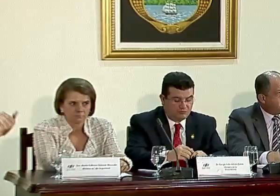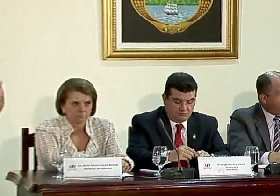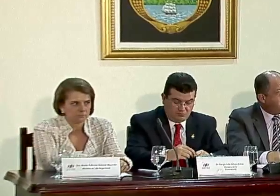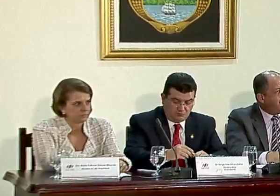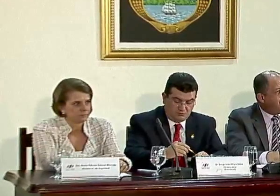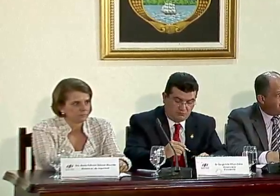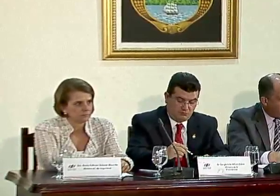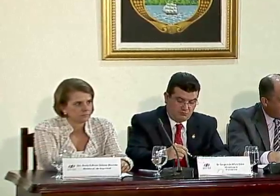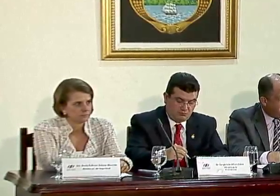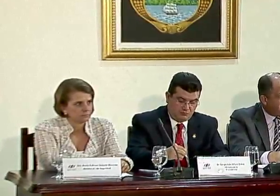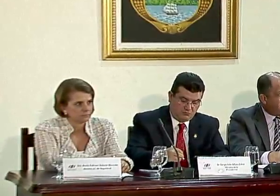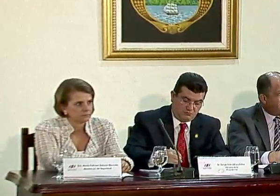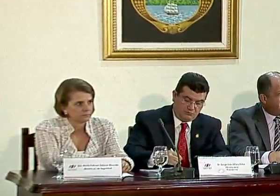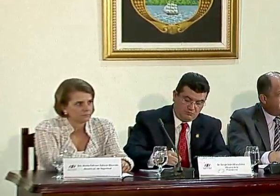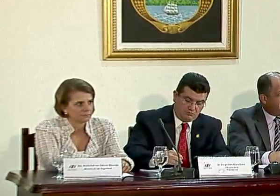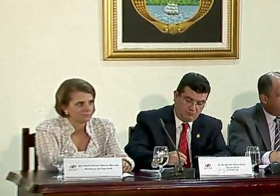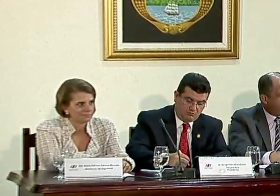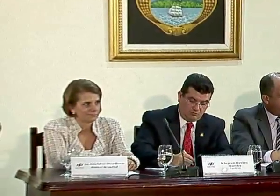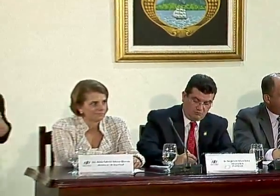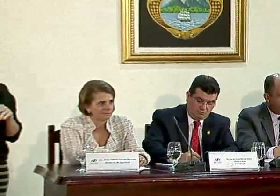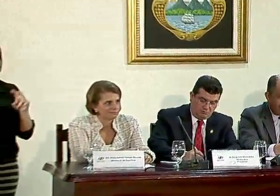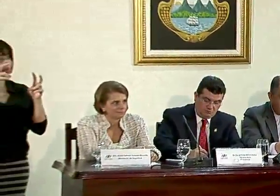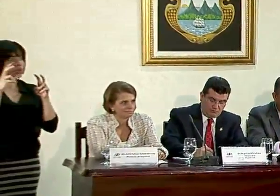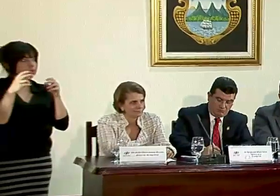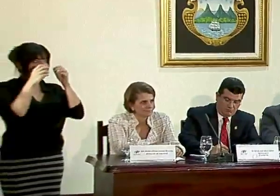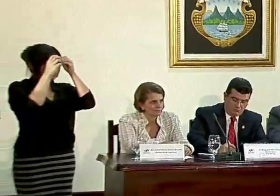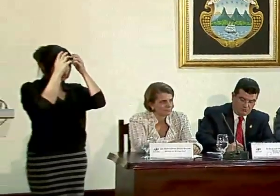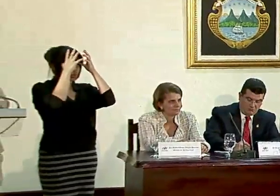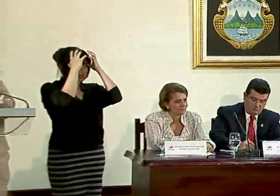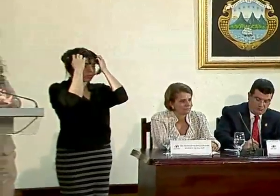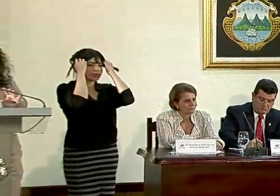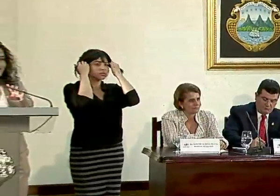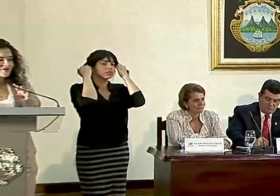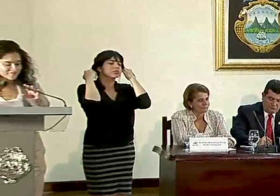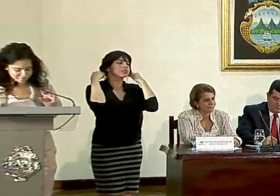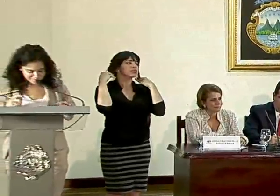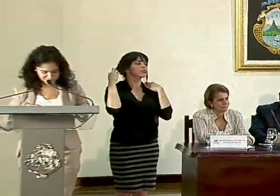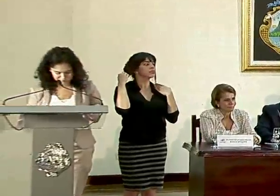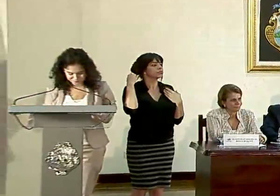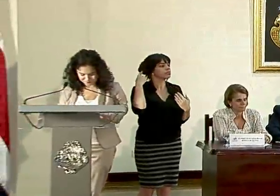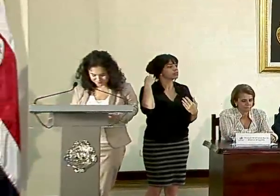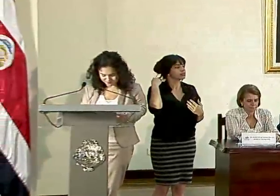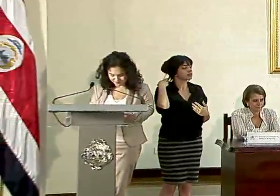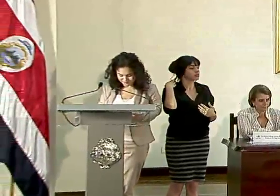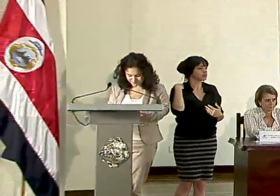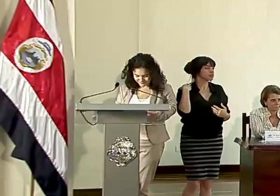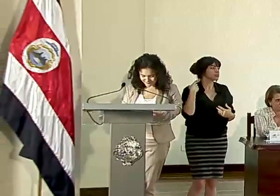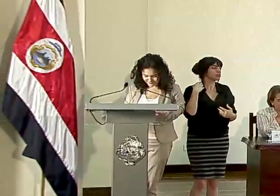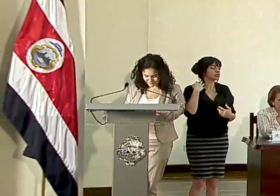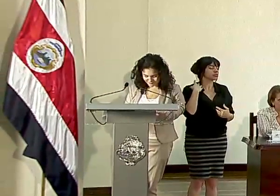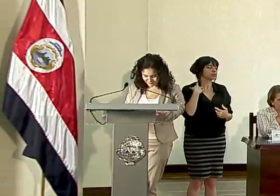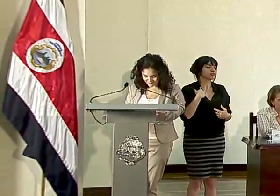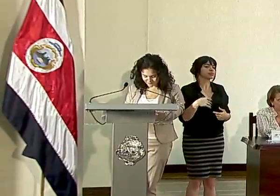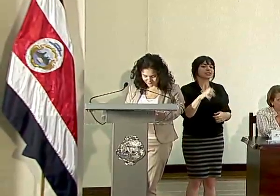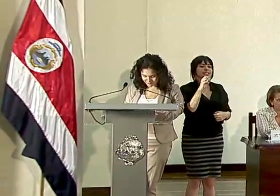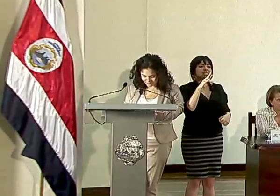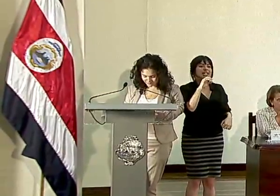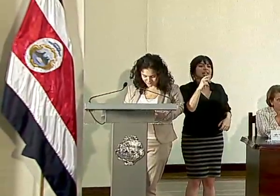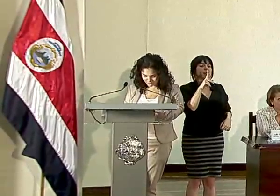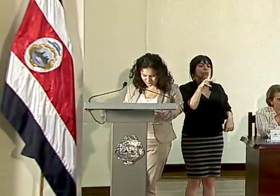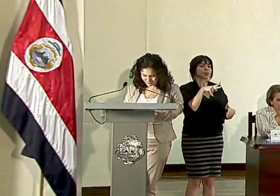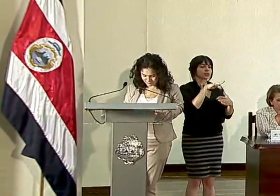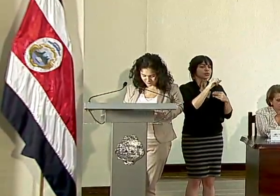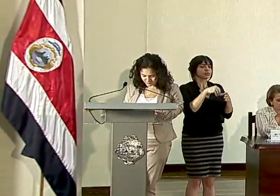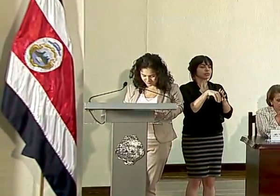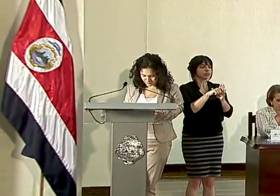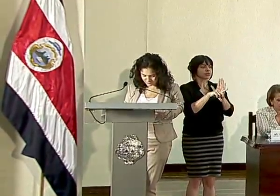Gracias, muy buenos días. Disculpen, ¿puedo hacer consultas sobre otros temas? Es el momento, ¿verdad? A don Sergio. Don Sergio, hay un proyecto